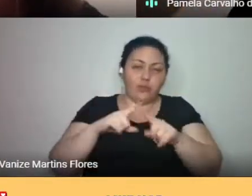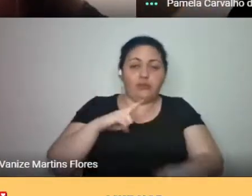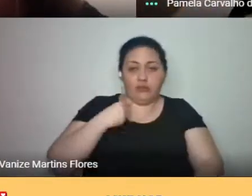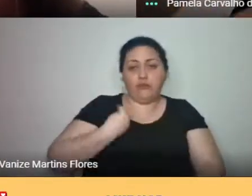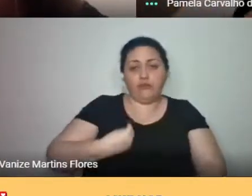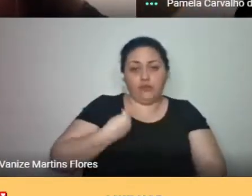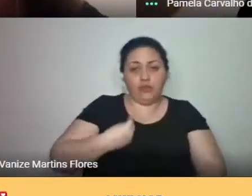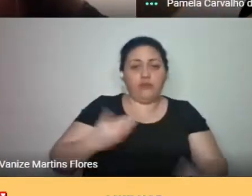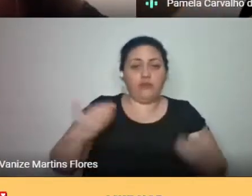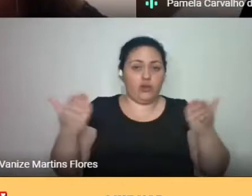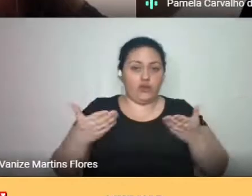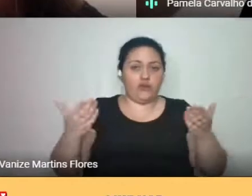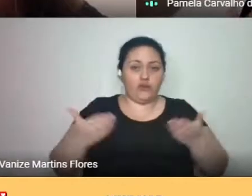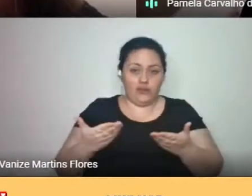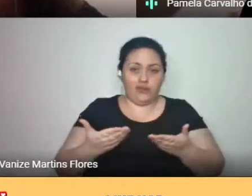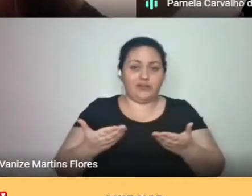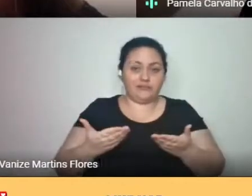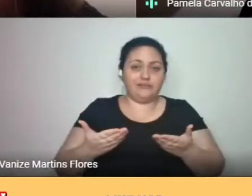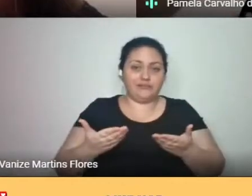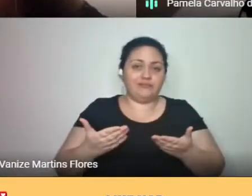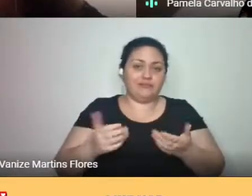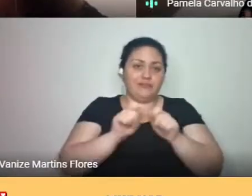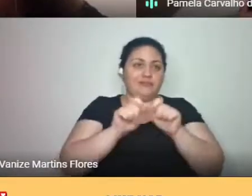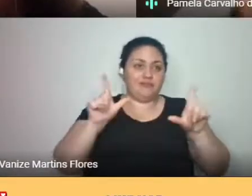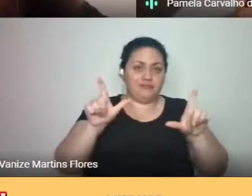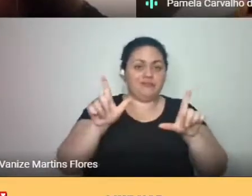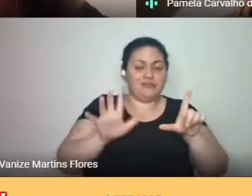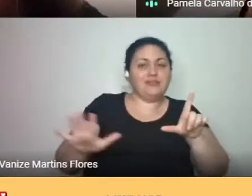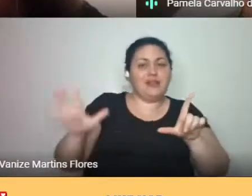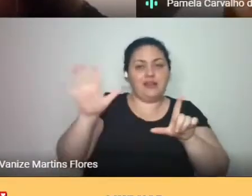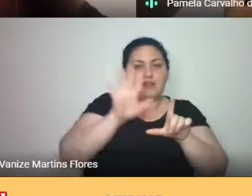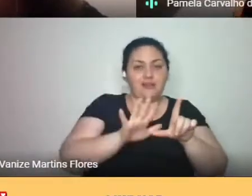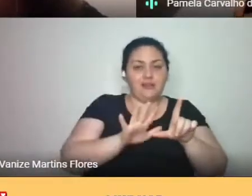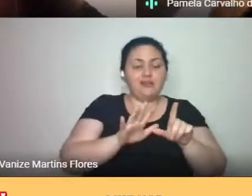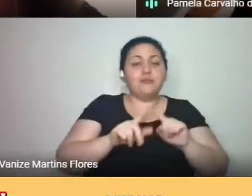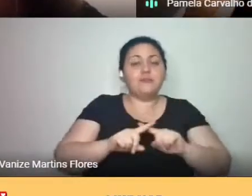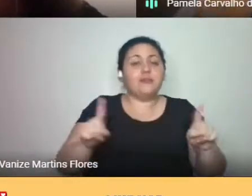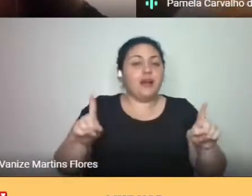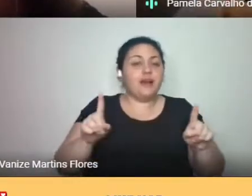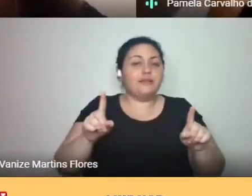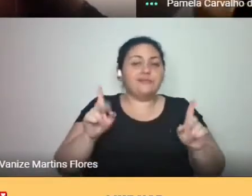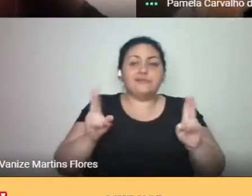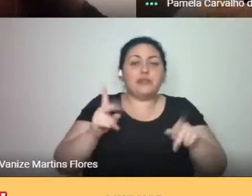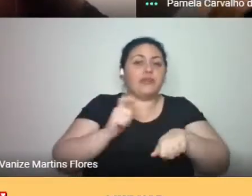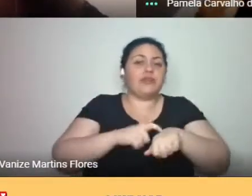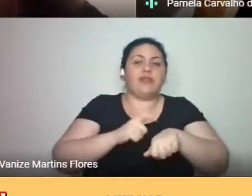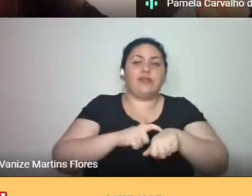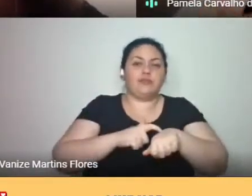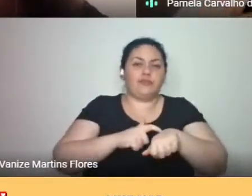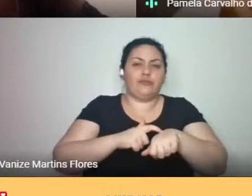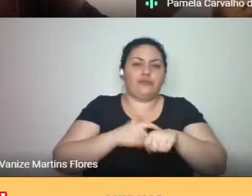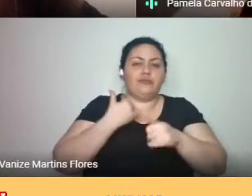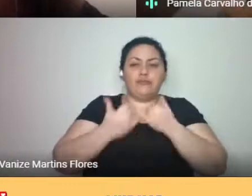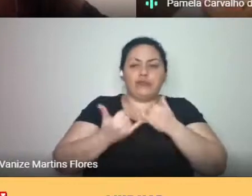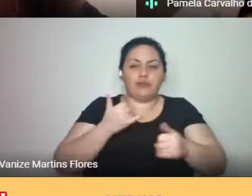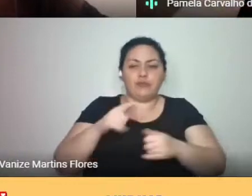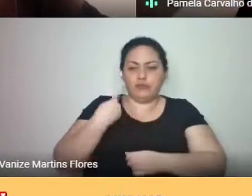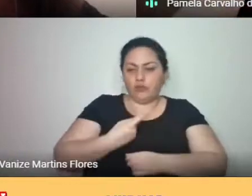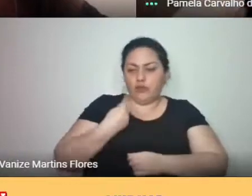pele, não tem, é tudo ao mesmo tempo, a gente vai vivendo e ela vai mudando, vivendo e ela vai